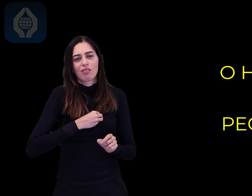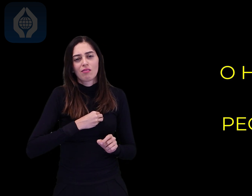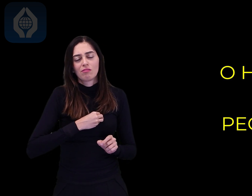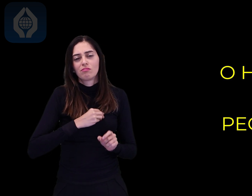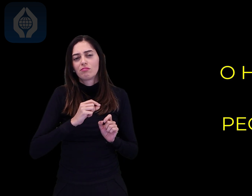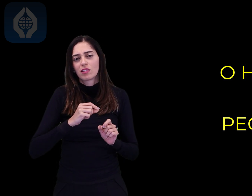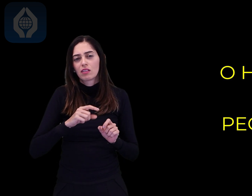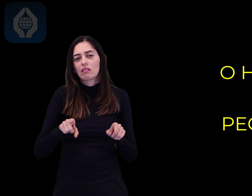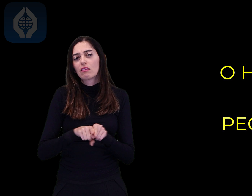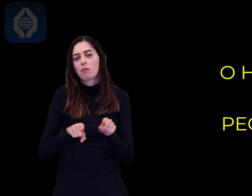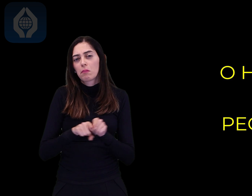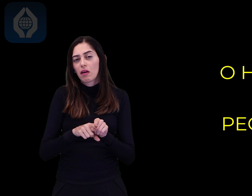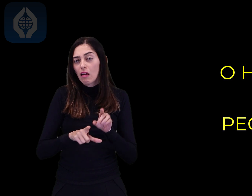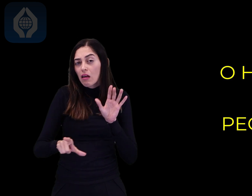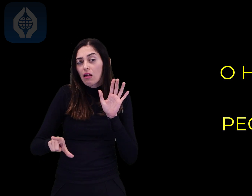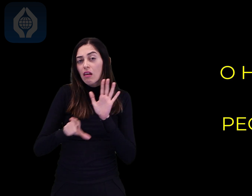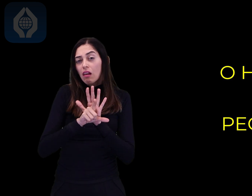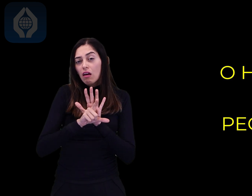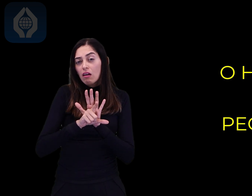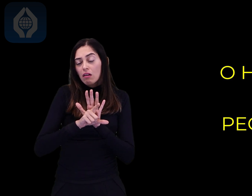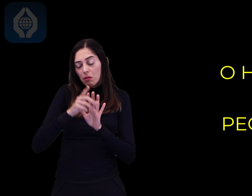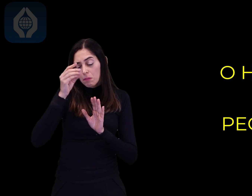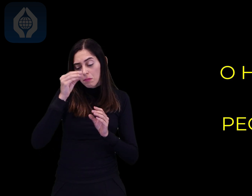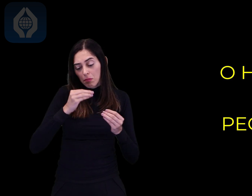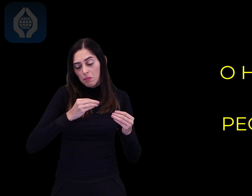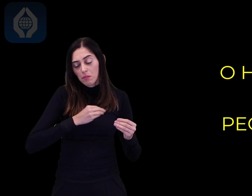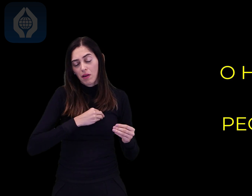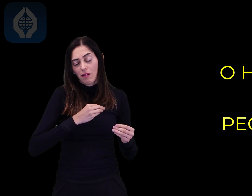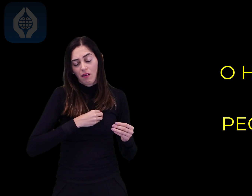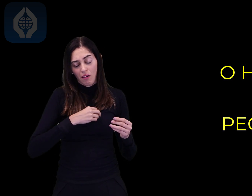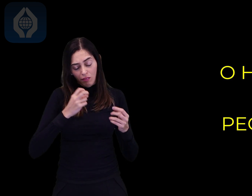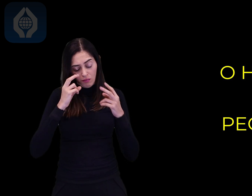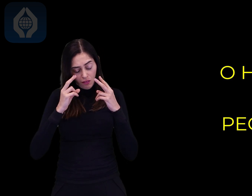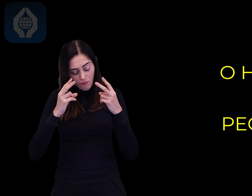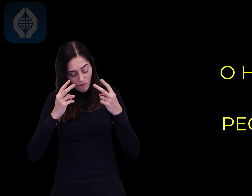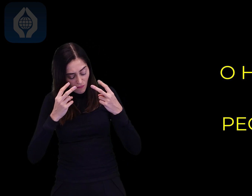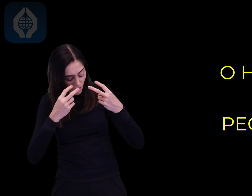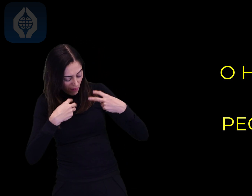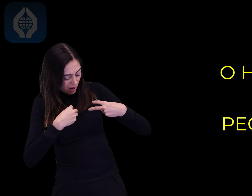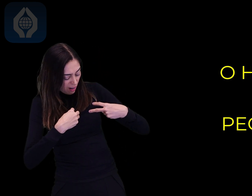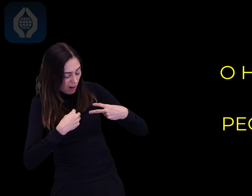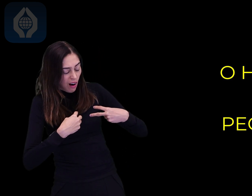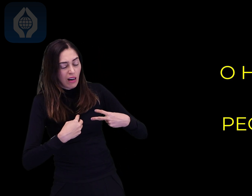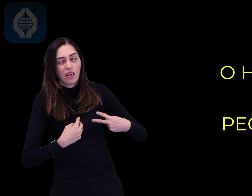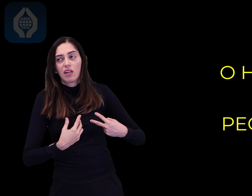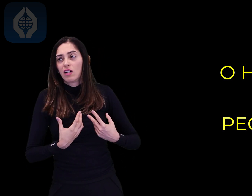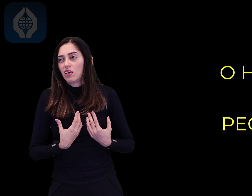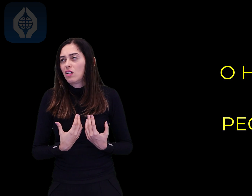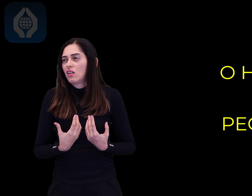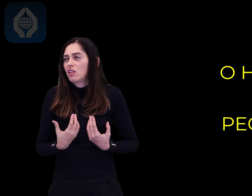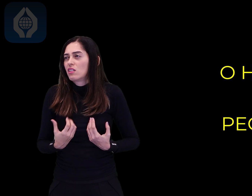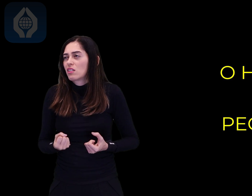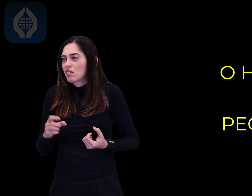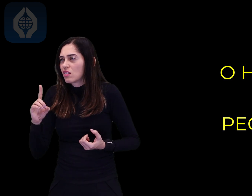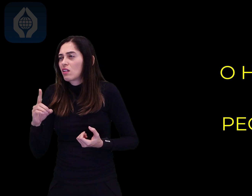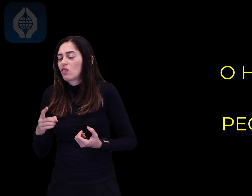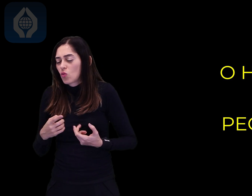pecadores e incapazes de agradá-lo. Ele deu sua lei para que todas as pessoas soubessem quanto são pecadoras e